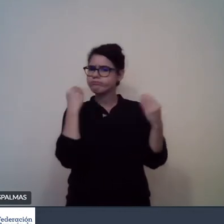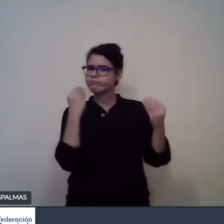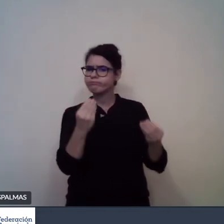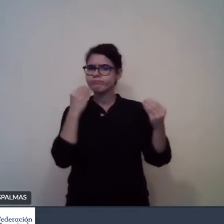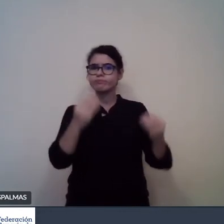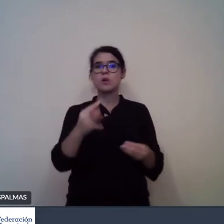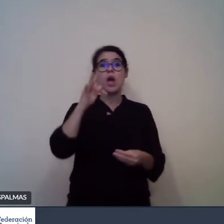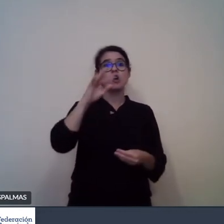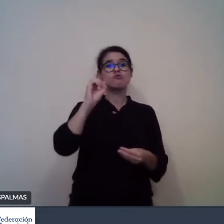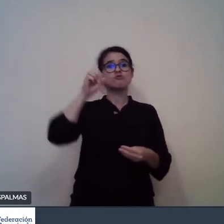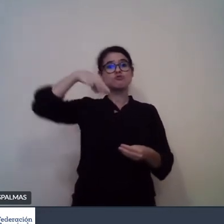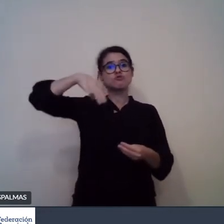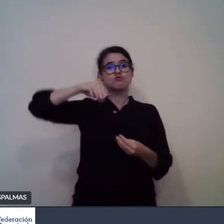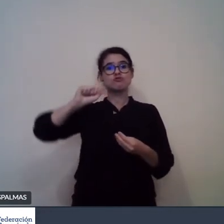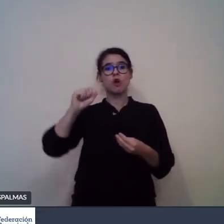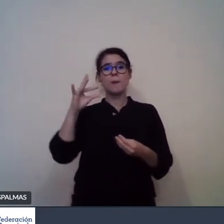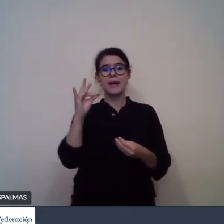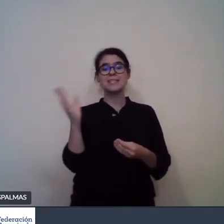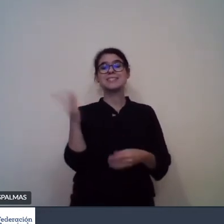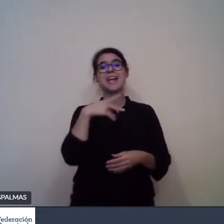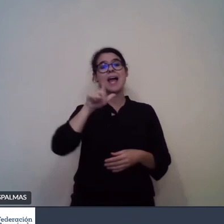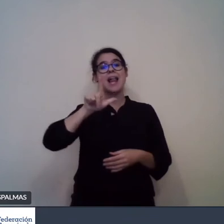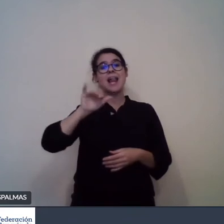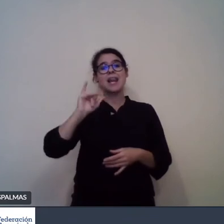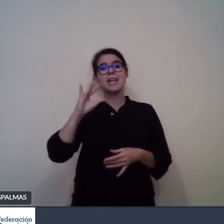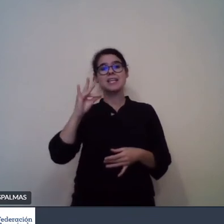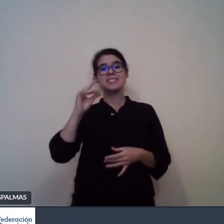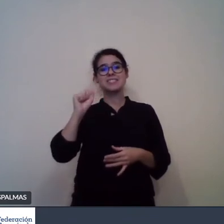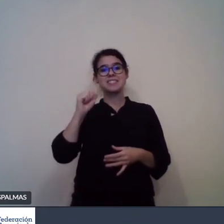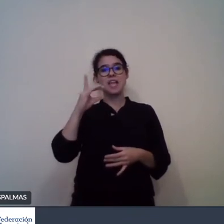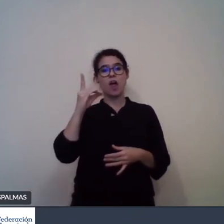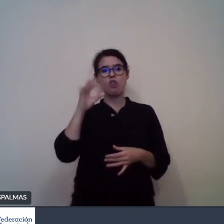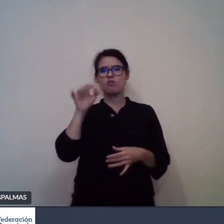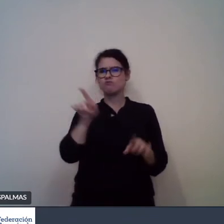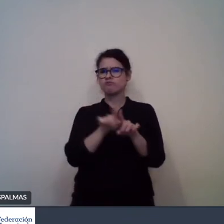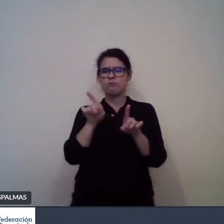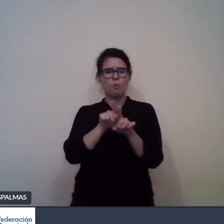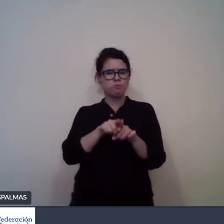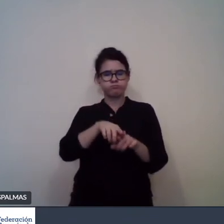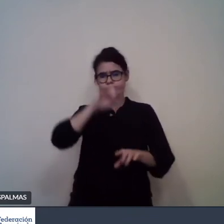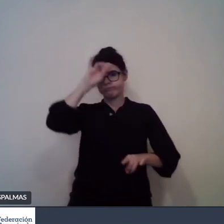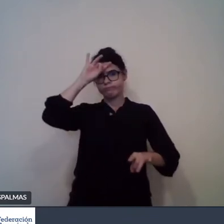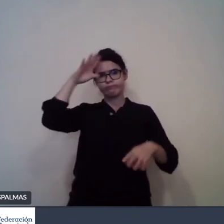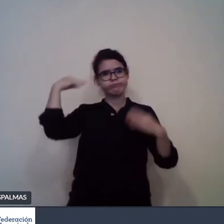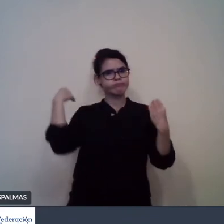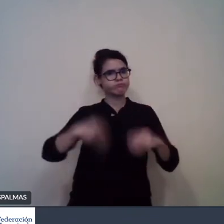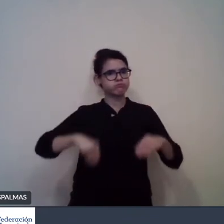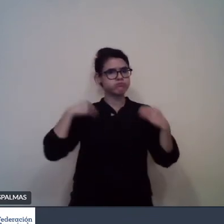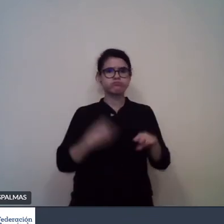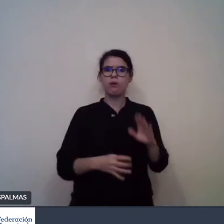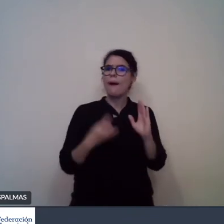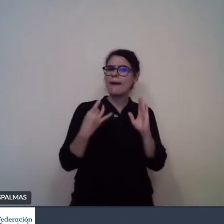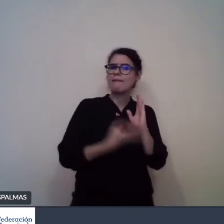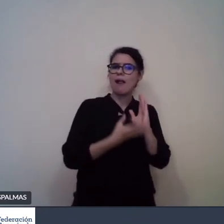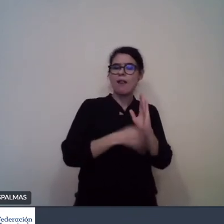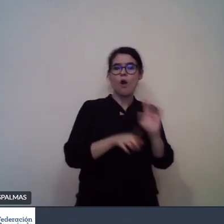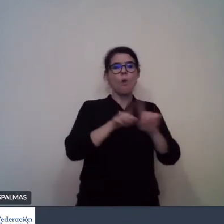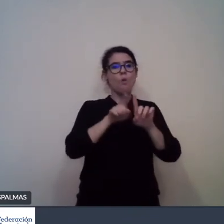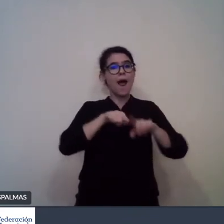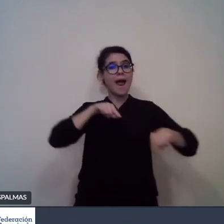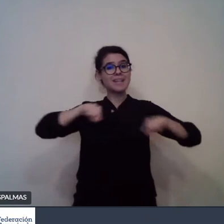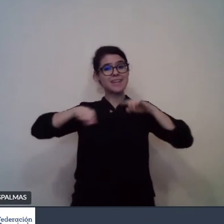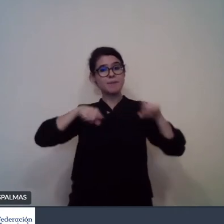Tuomas Lisalo en ese equipo es espectacular, tanto él como su hermano, que son entrenador y entrenador ayudante. Un